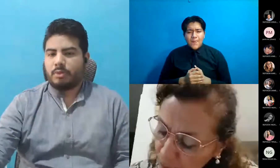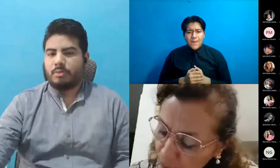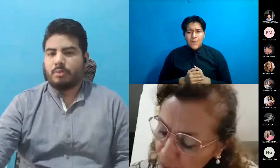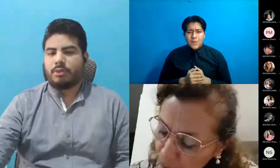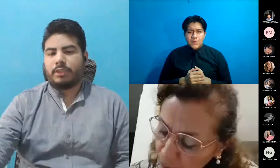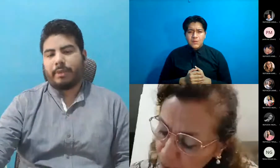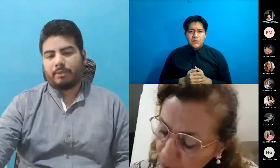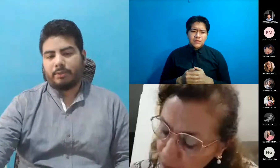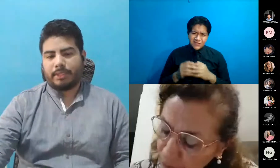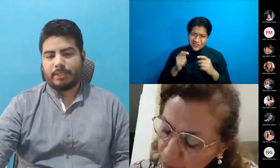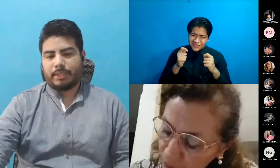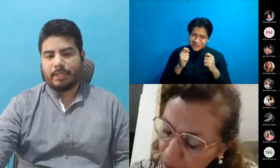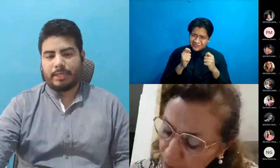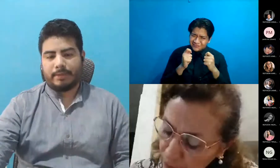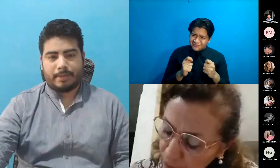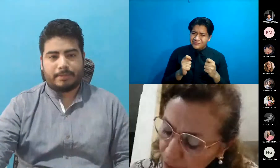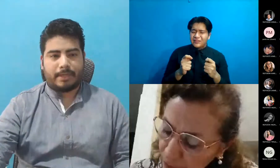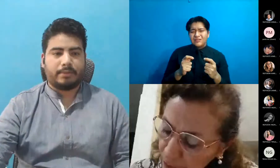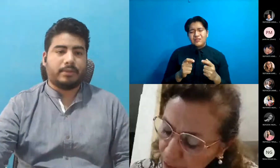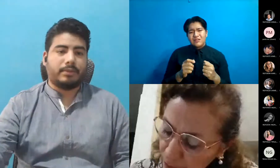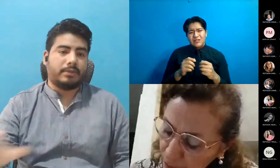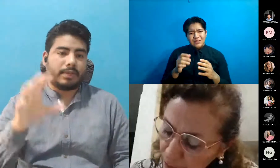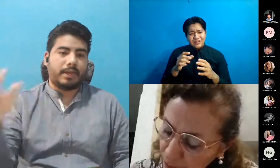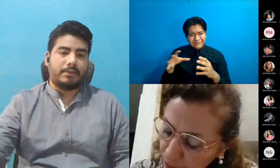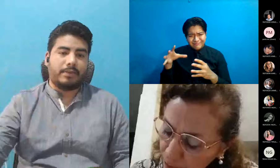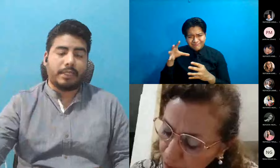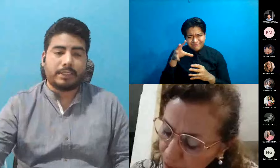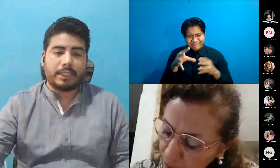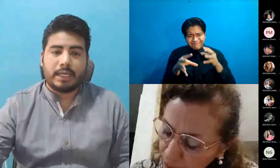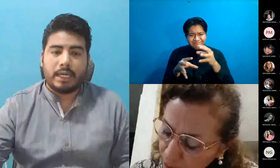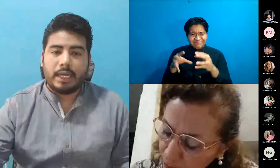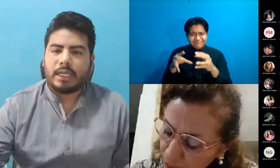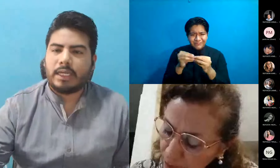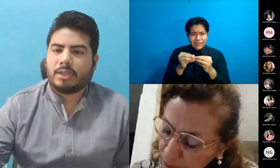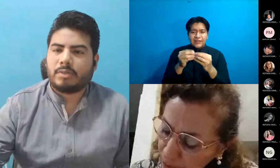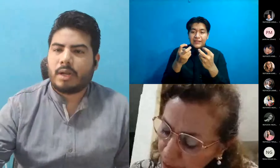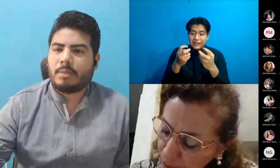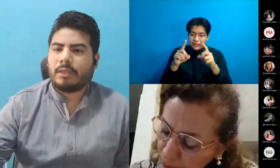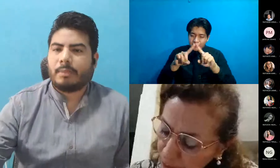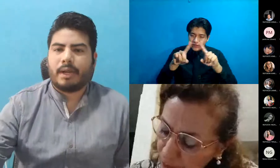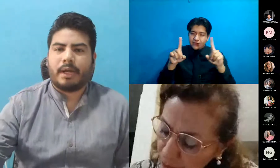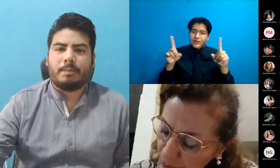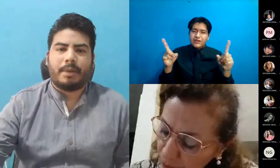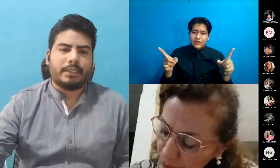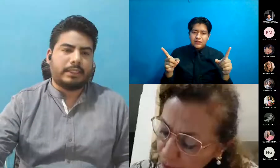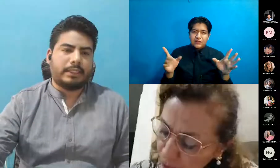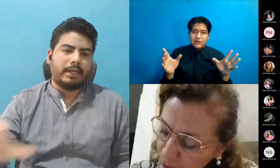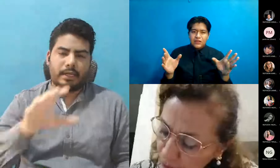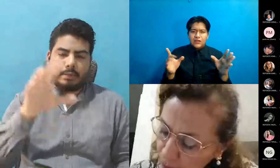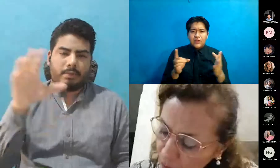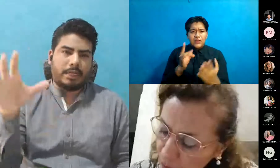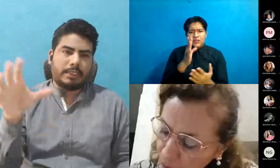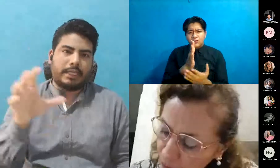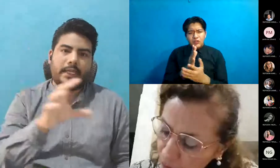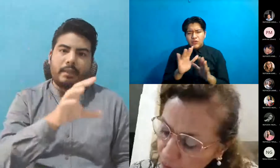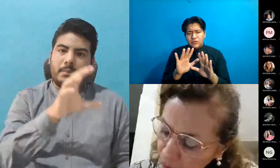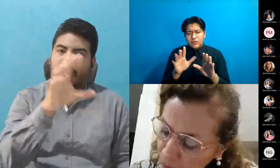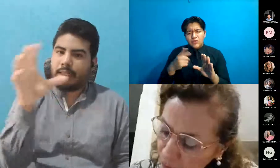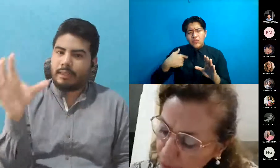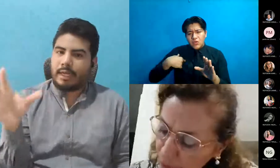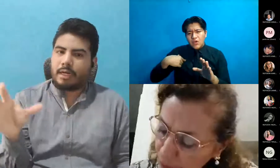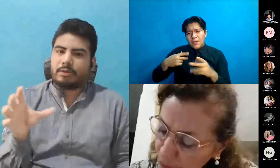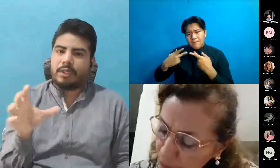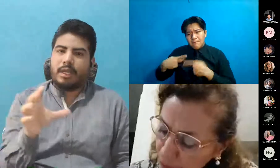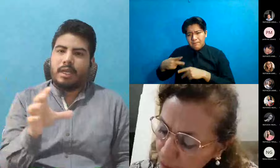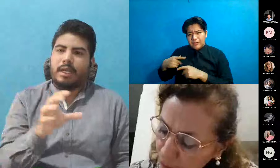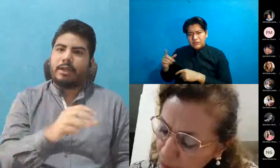en muchos aspectos. Entonces, esa sería la diferencia. Y solamente para citar, porque sería